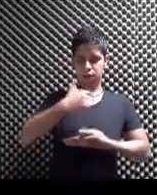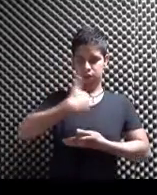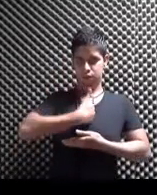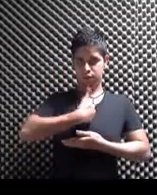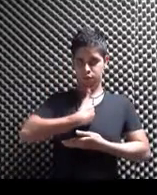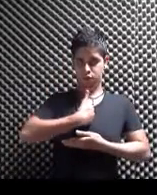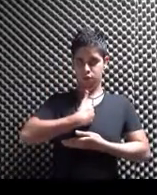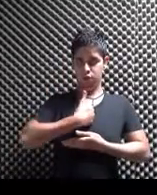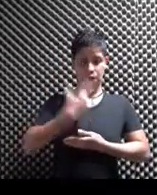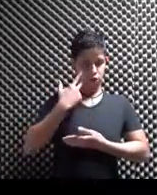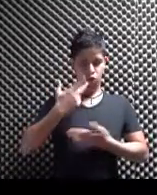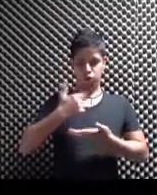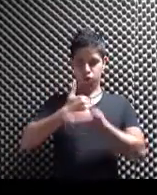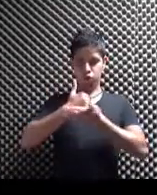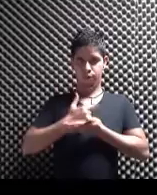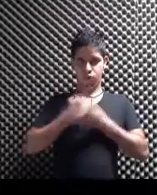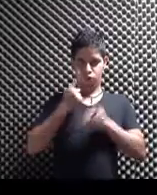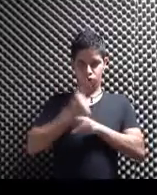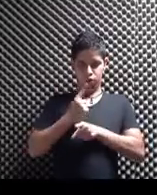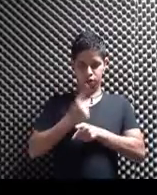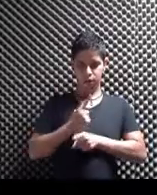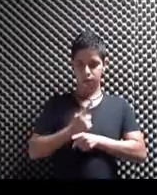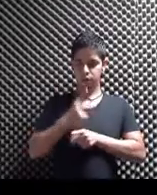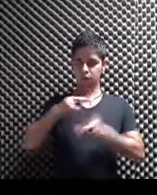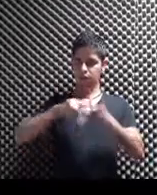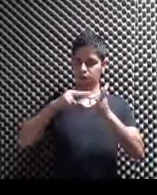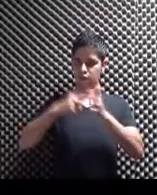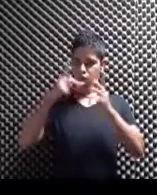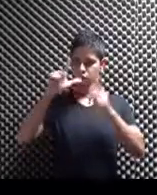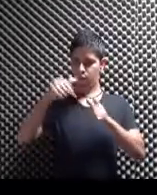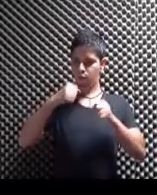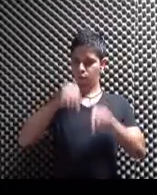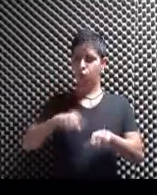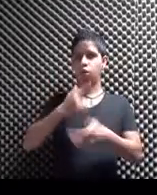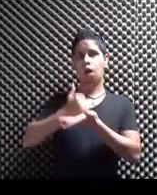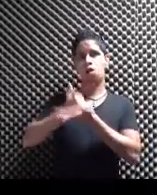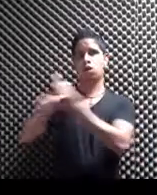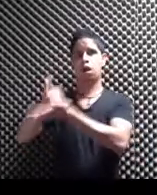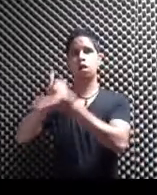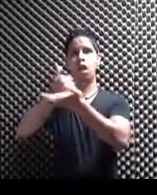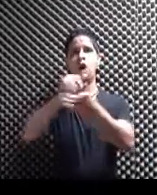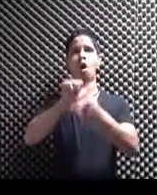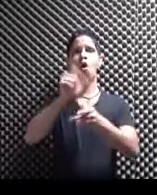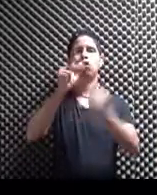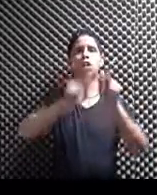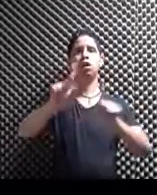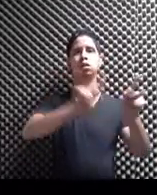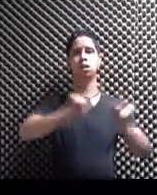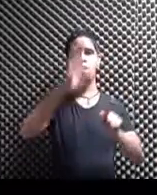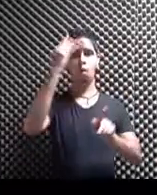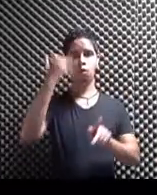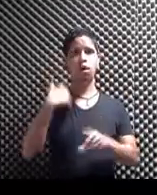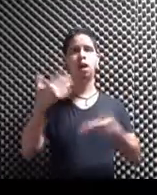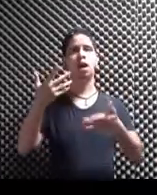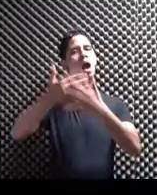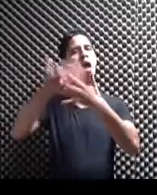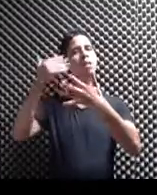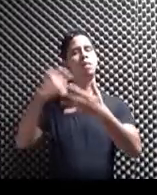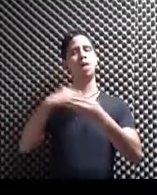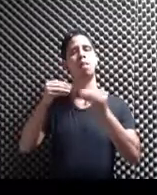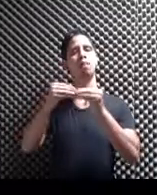como consecuencia ayudar después a otro y antes no era así antes no lo veía así antes había más capricho afectivo si, si, si de